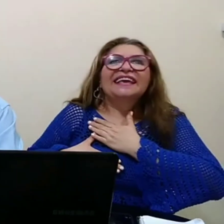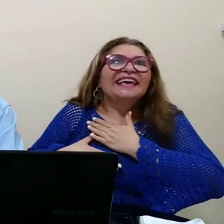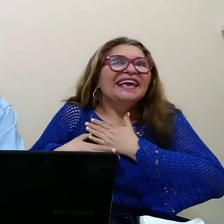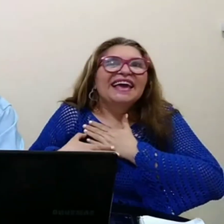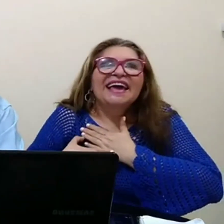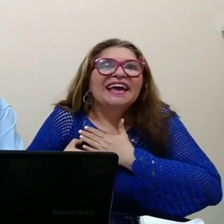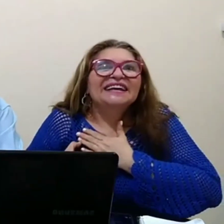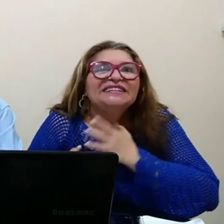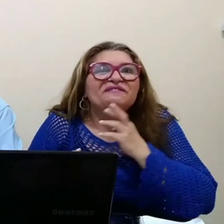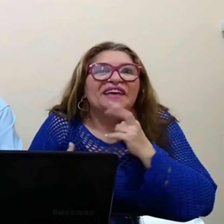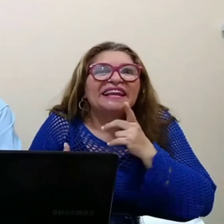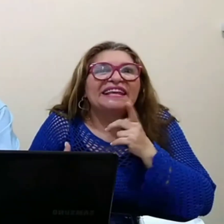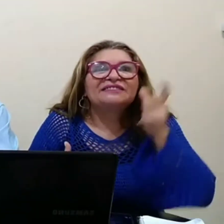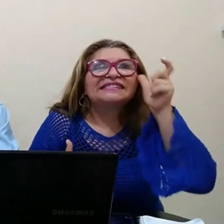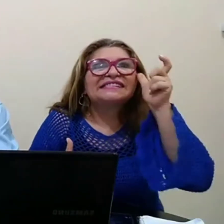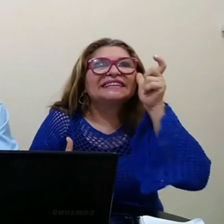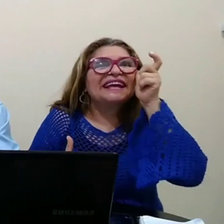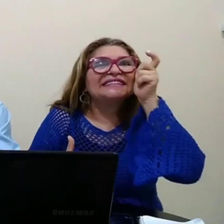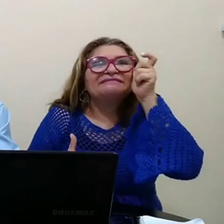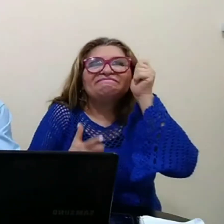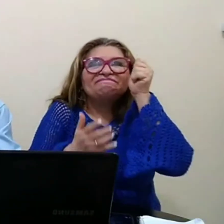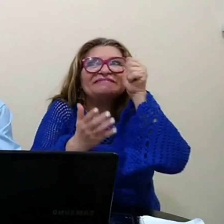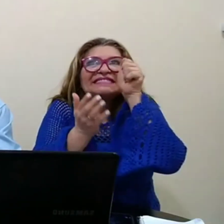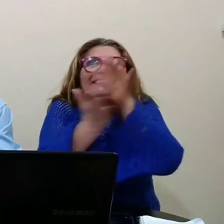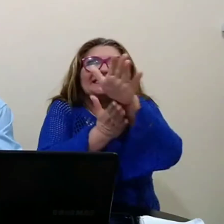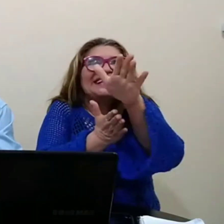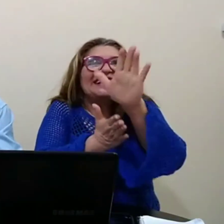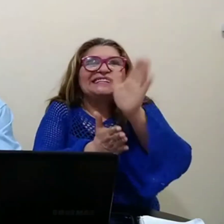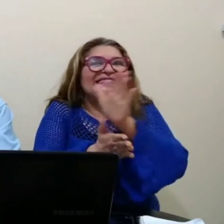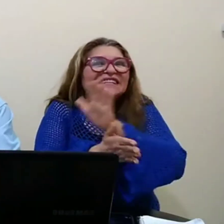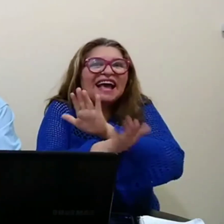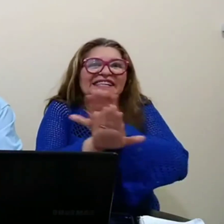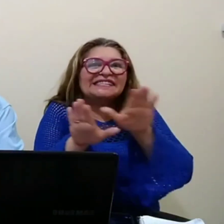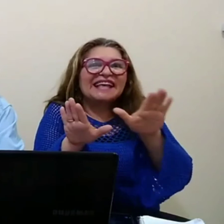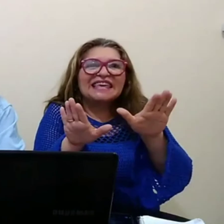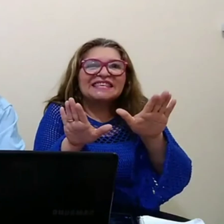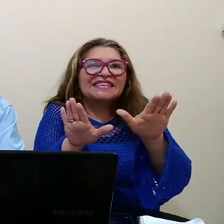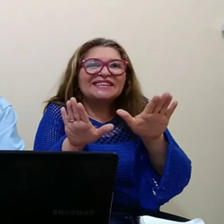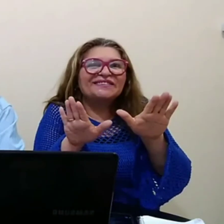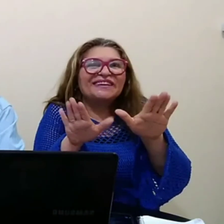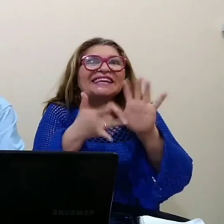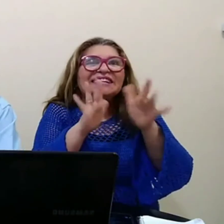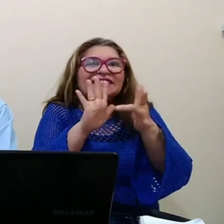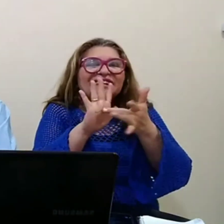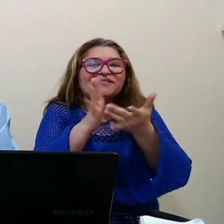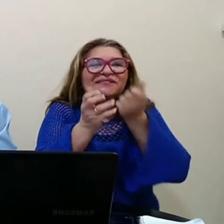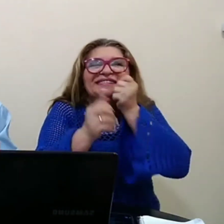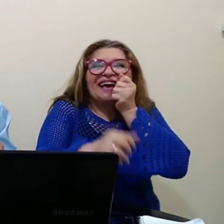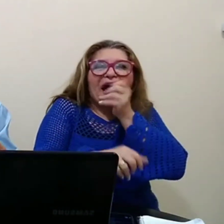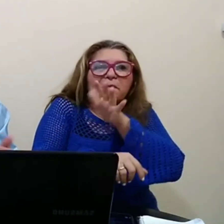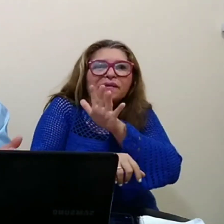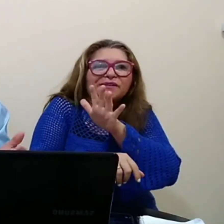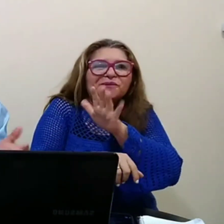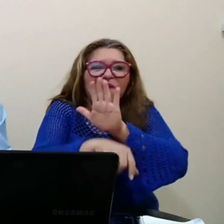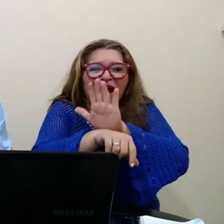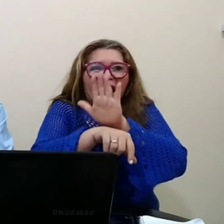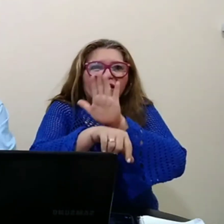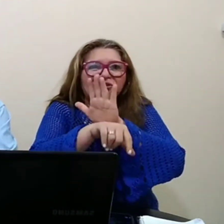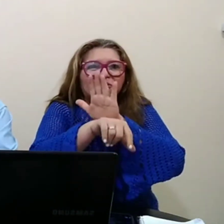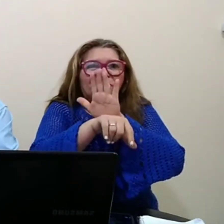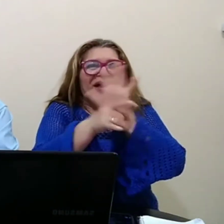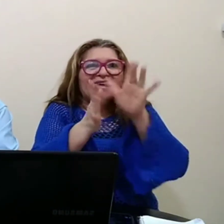não está mais possesso por demônio, porque Jesus, o Filho de Deus, o libertou. Jesus, o Filho de Deus, tirou